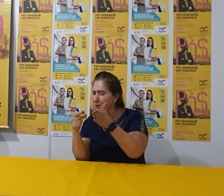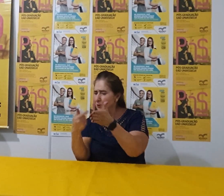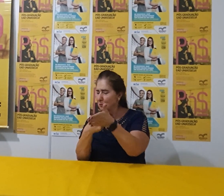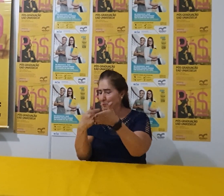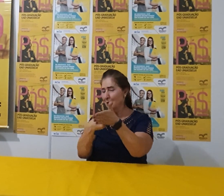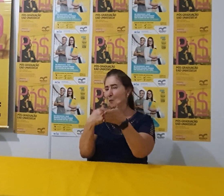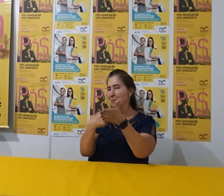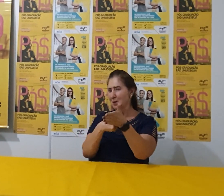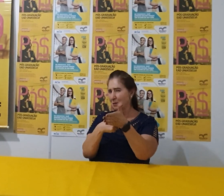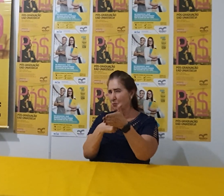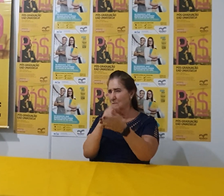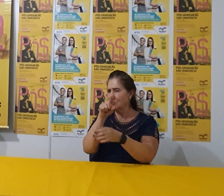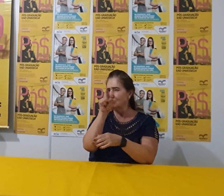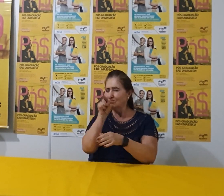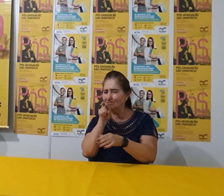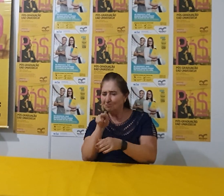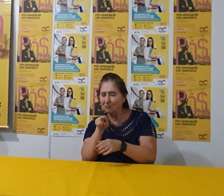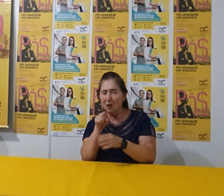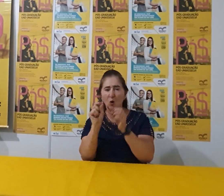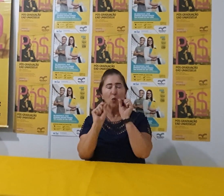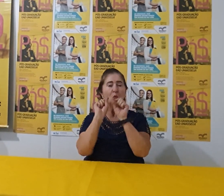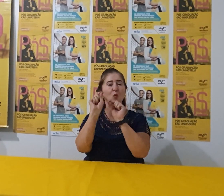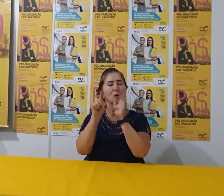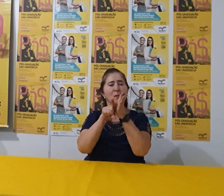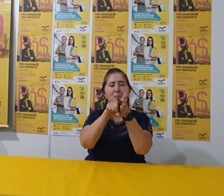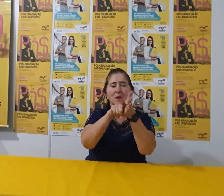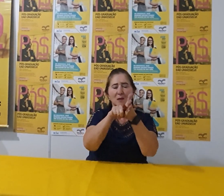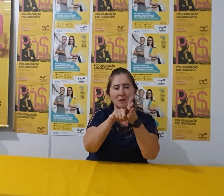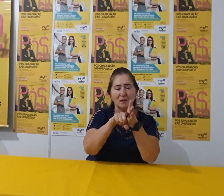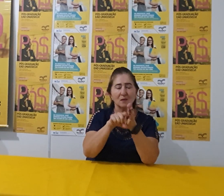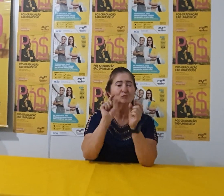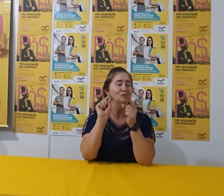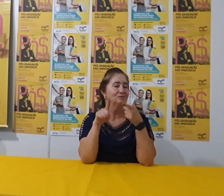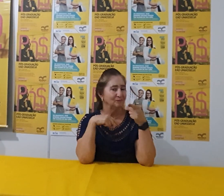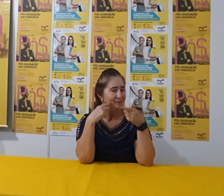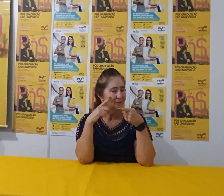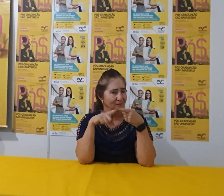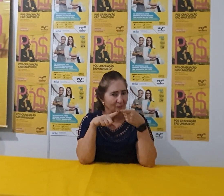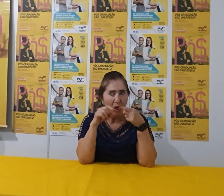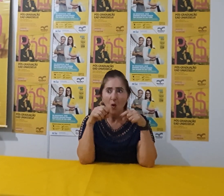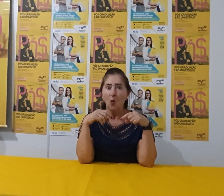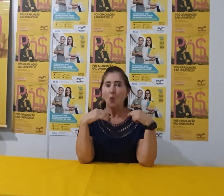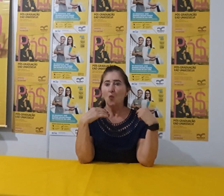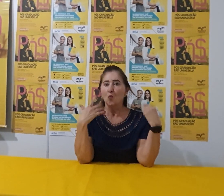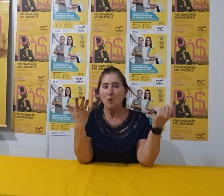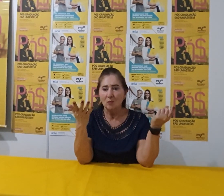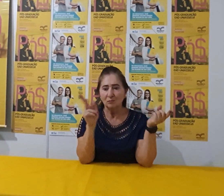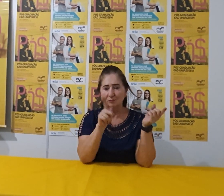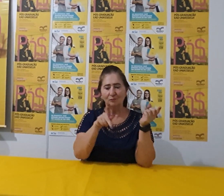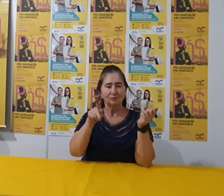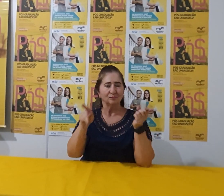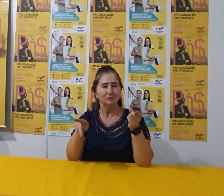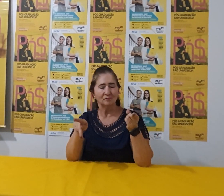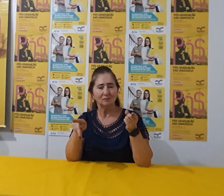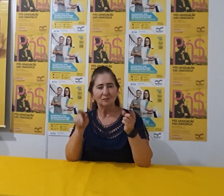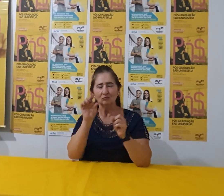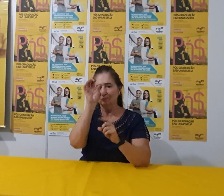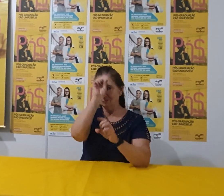nortearão a pesquisa, e são elas: qual o papel do professor na aprendizagem do